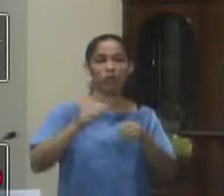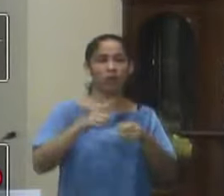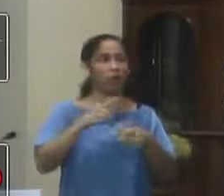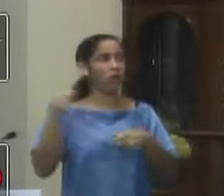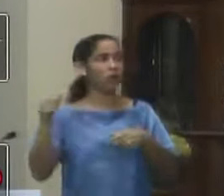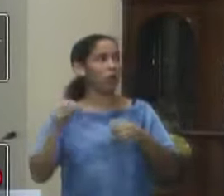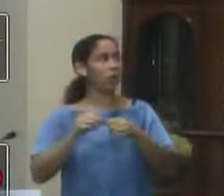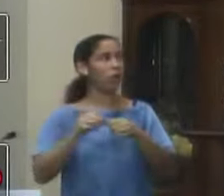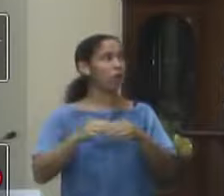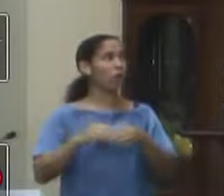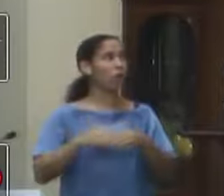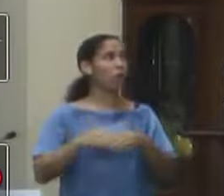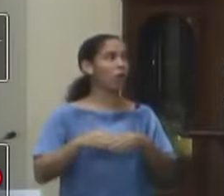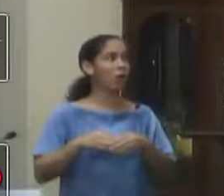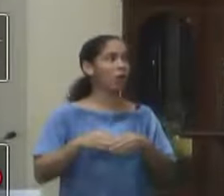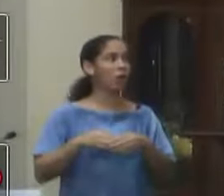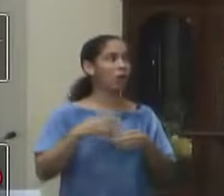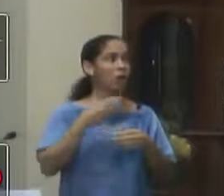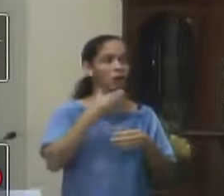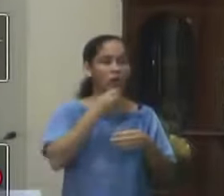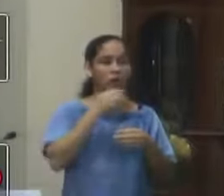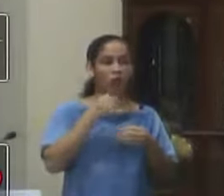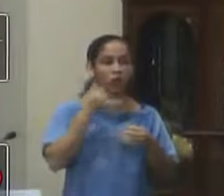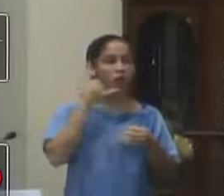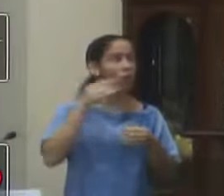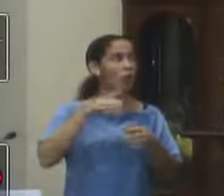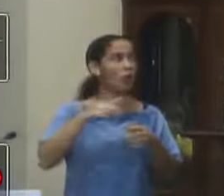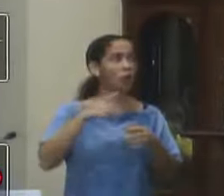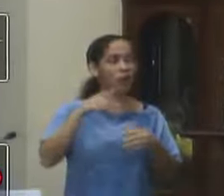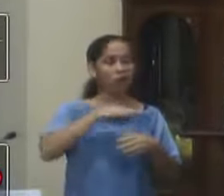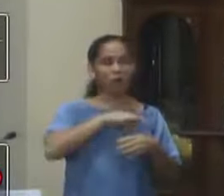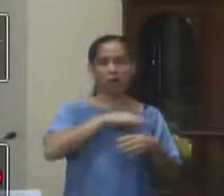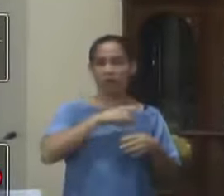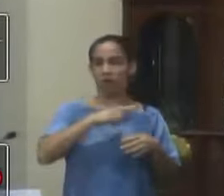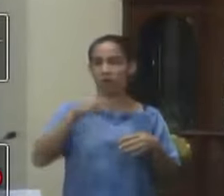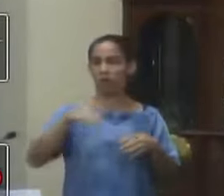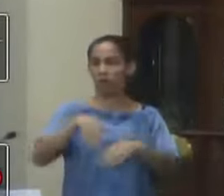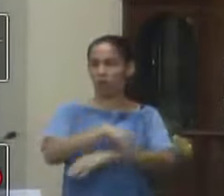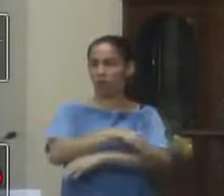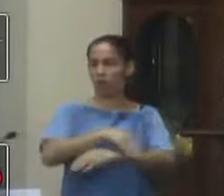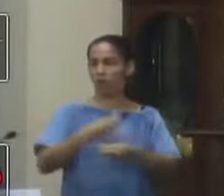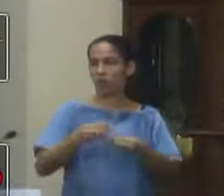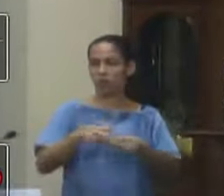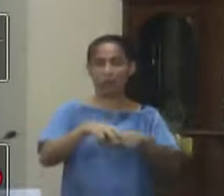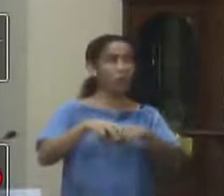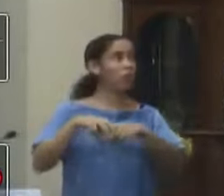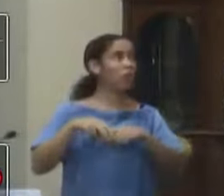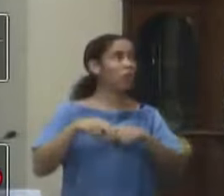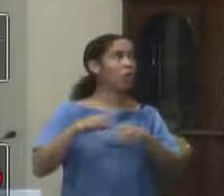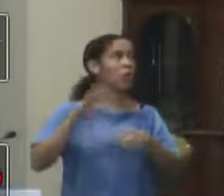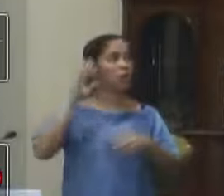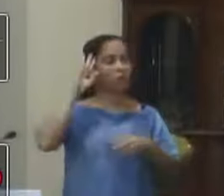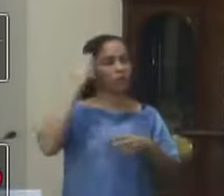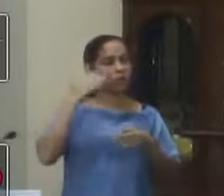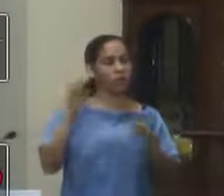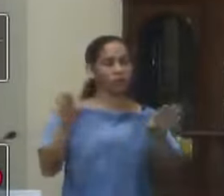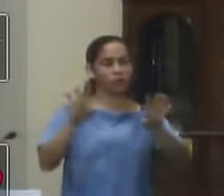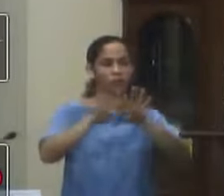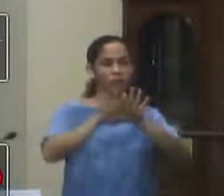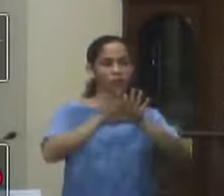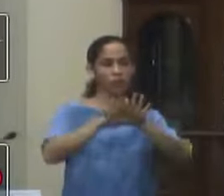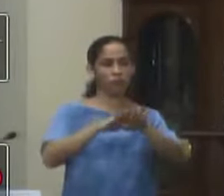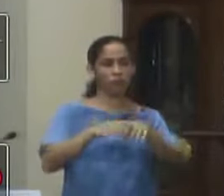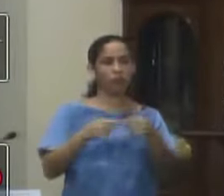de incursão, o malandro já ligava para avisar, a polícia saiu, a polícia está na rua. Por isso que a polícia resolveu fechar ali, por